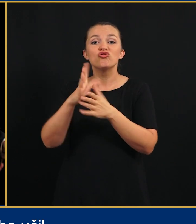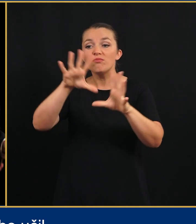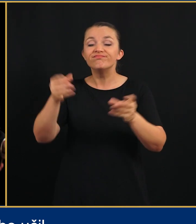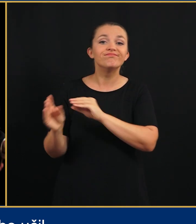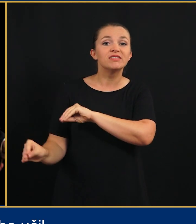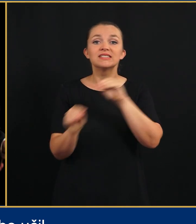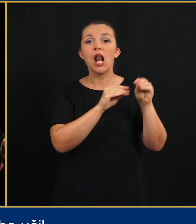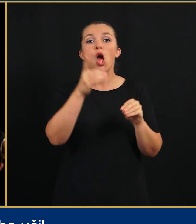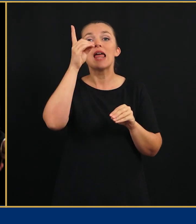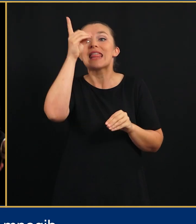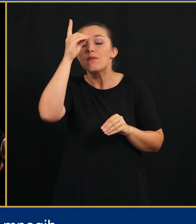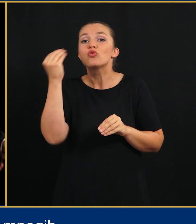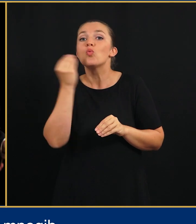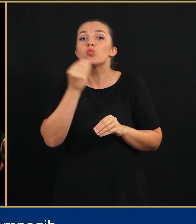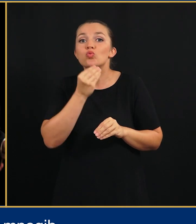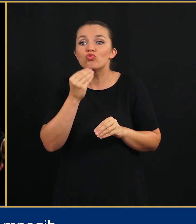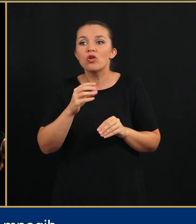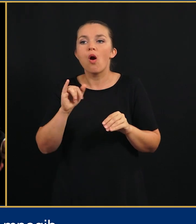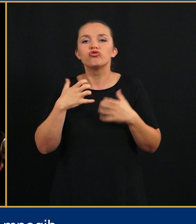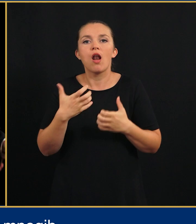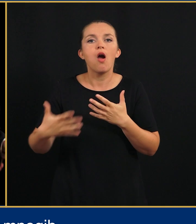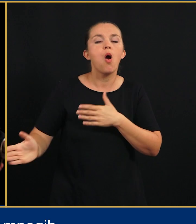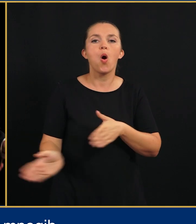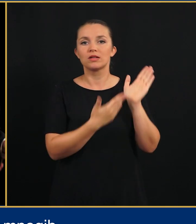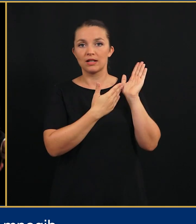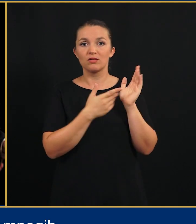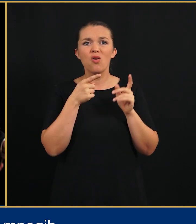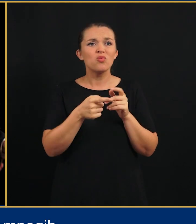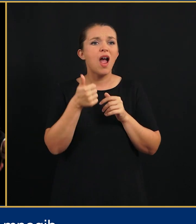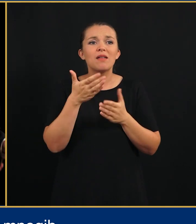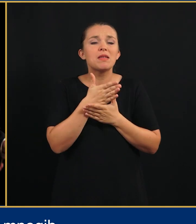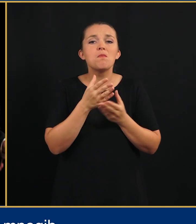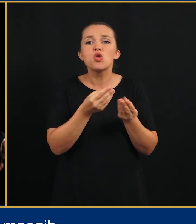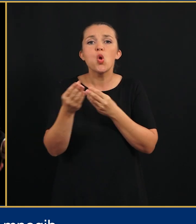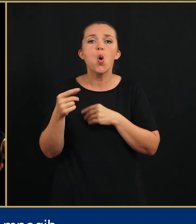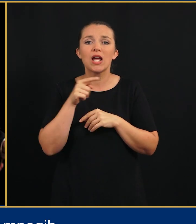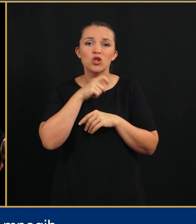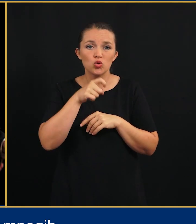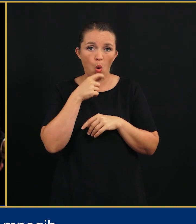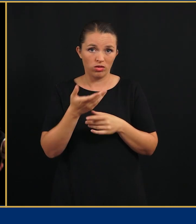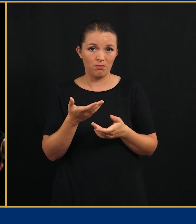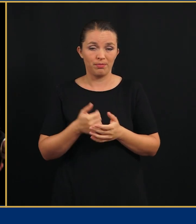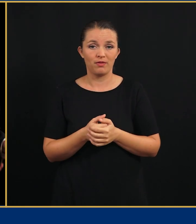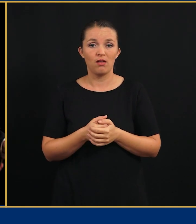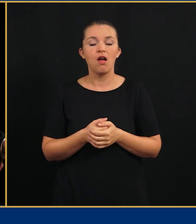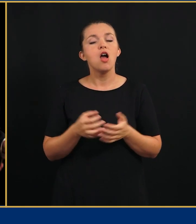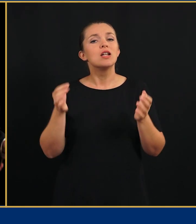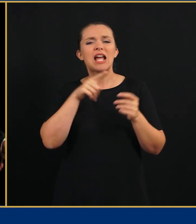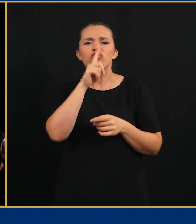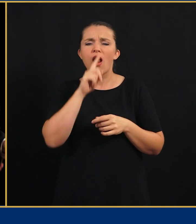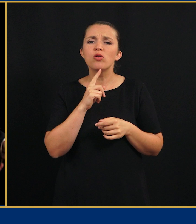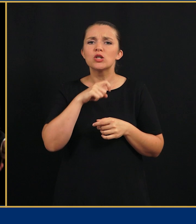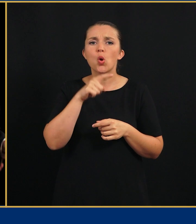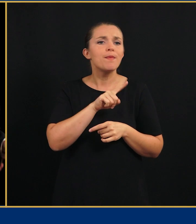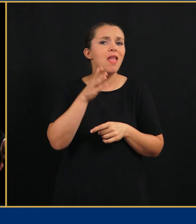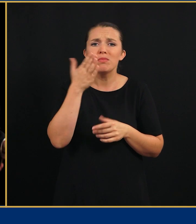učijo nemščine zato, da odidejo, je le ena izmed mnogih, ki se vpišejo v tej regiji. Pa teh žalostnih